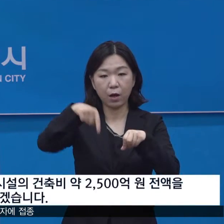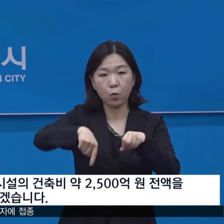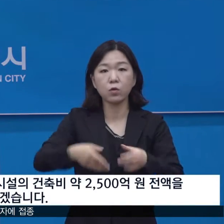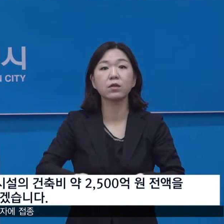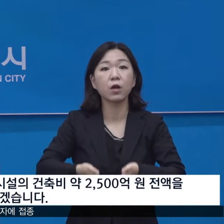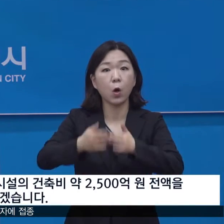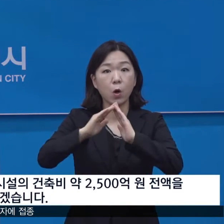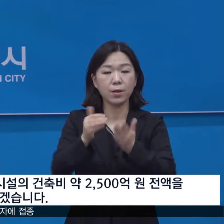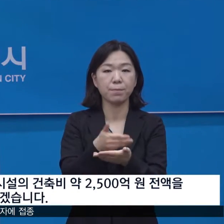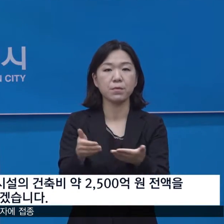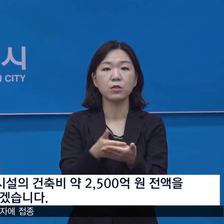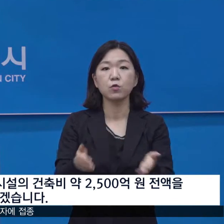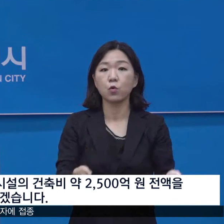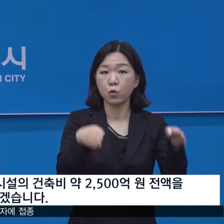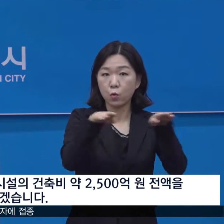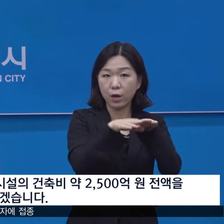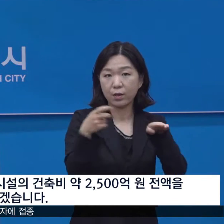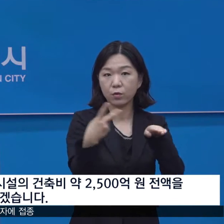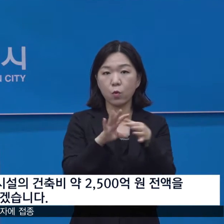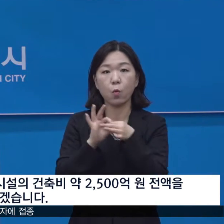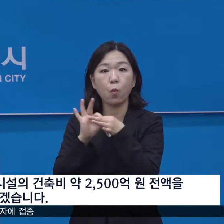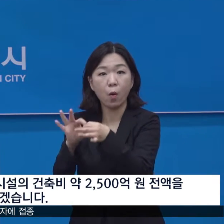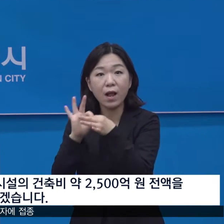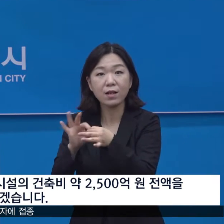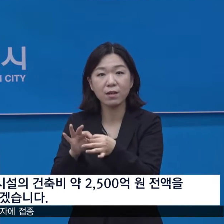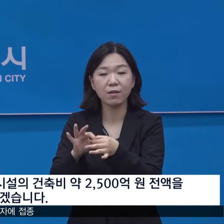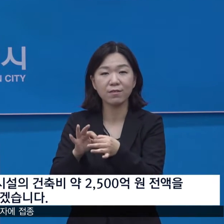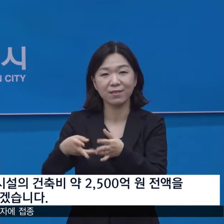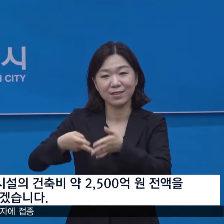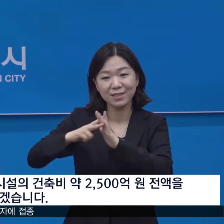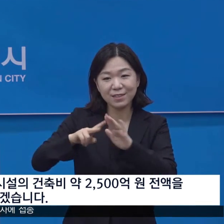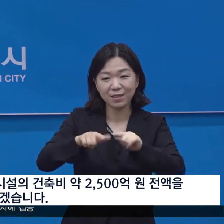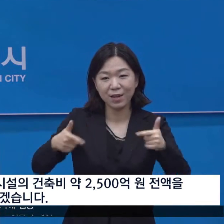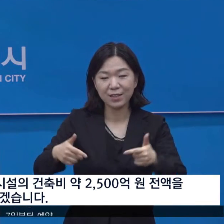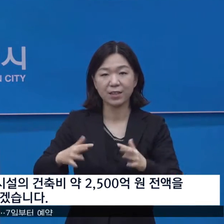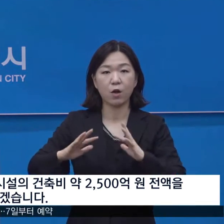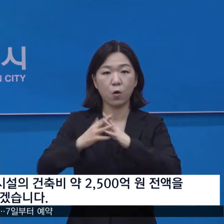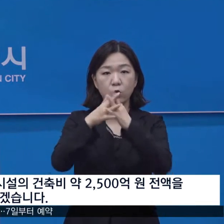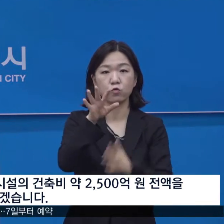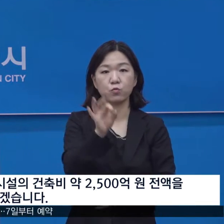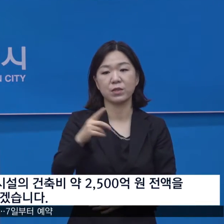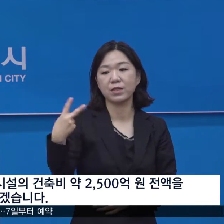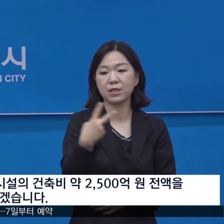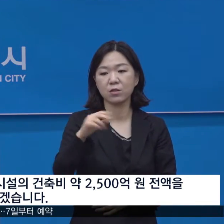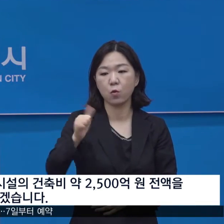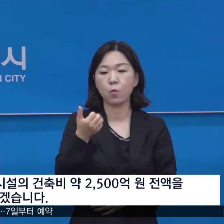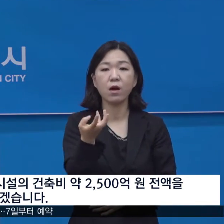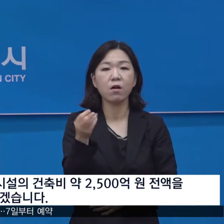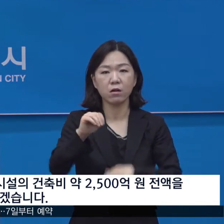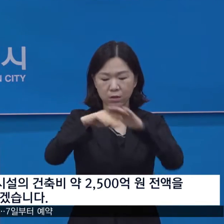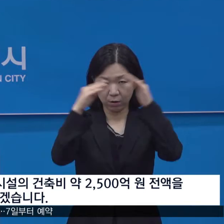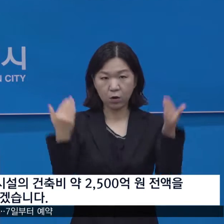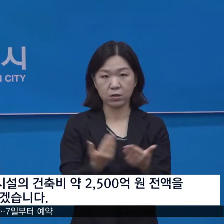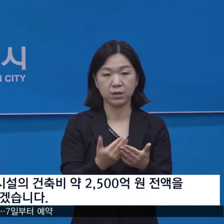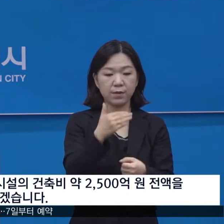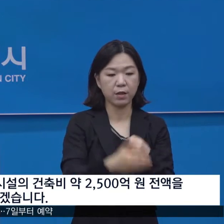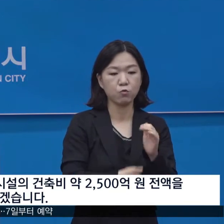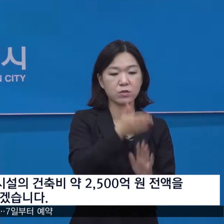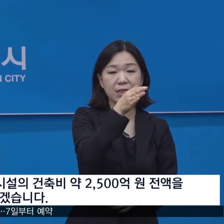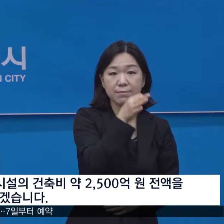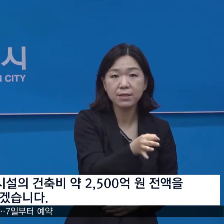건립될 미술관 및 관련 시설의 건축비 약 2,500억 원 전액을